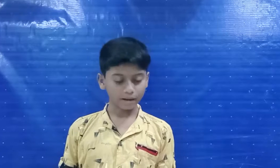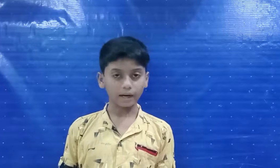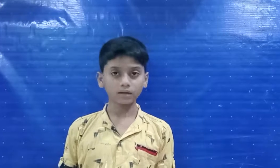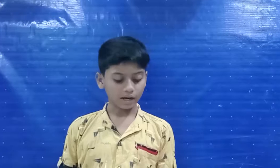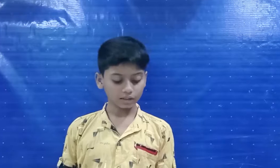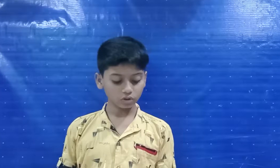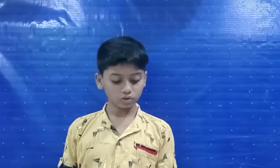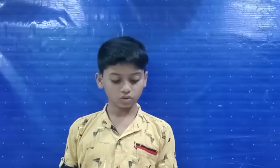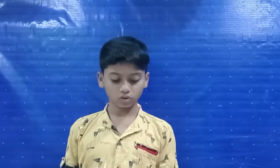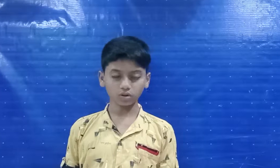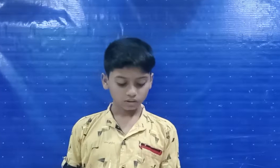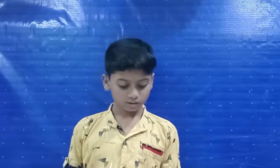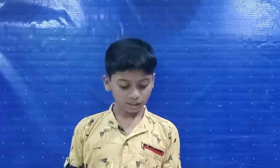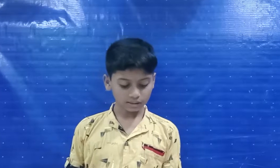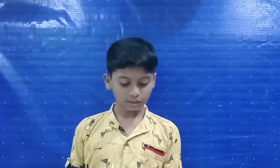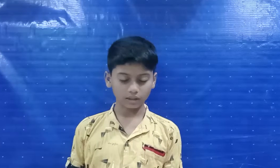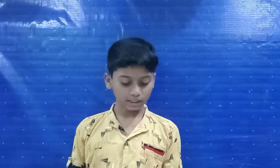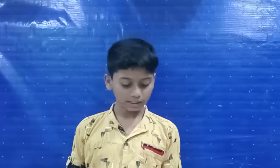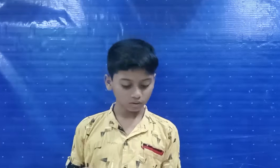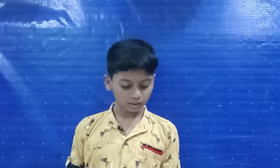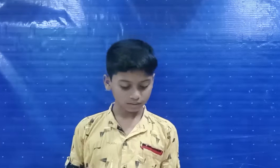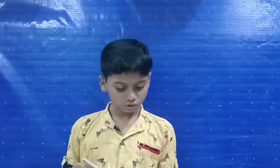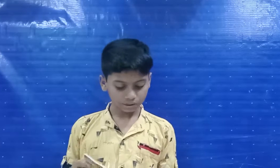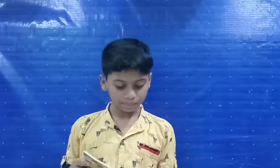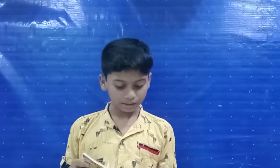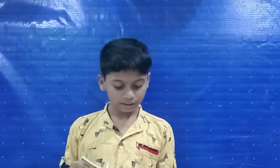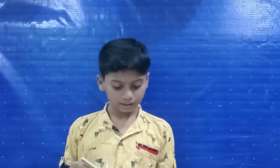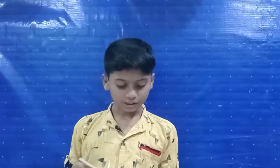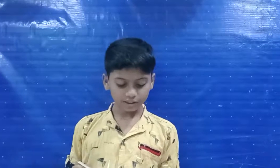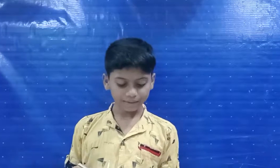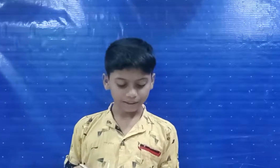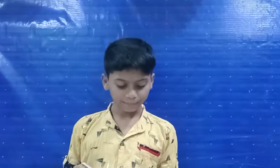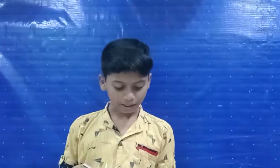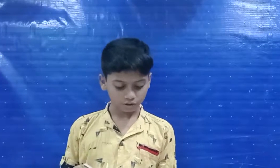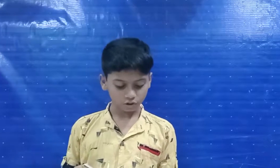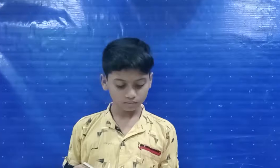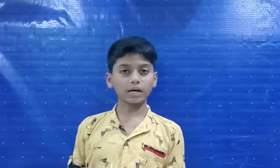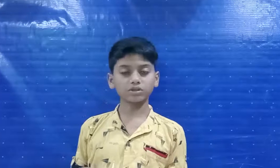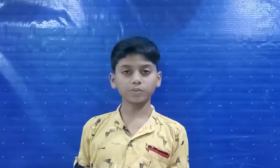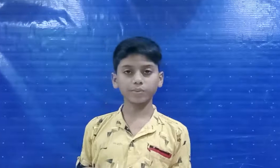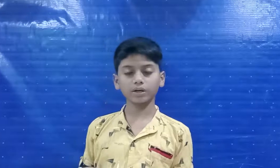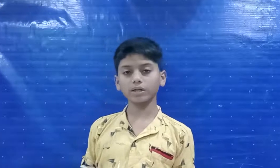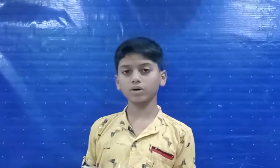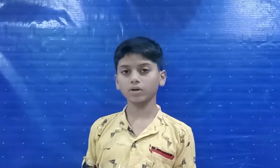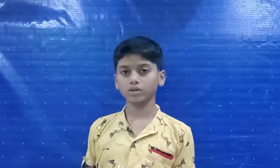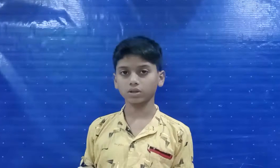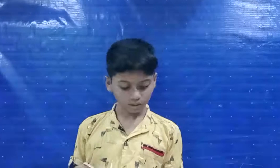বা মহান্তযুক্ত স্থানে থাকা। হালেলুইয়া। জোসেফকে ইজিপ্টে একজন দাস রূপে বিক্রি করা হয়েছিল,